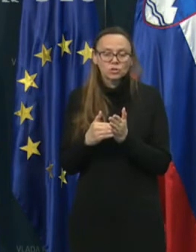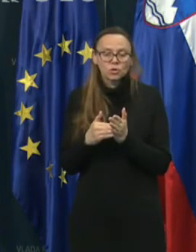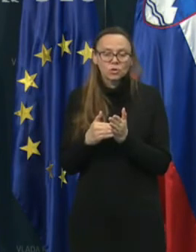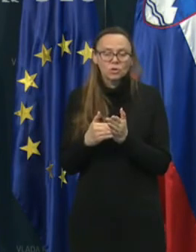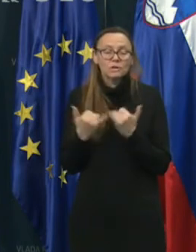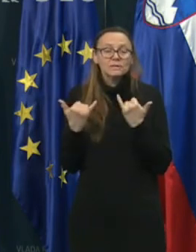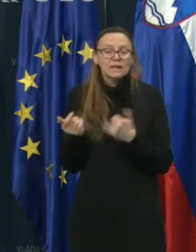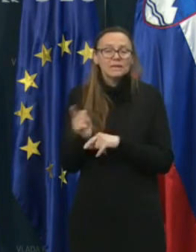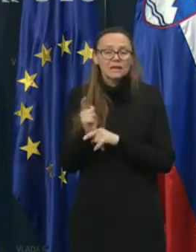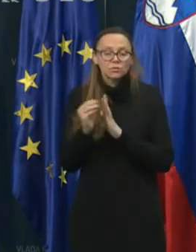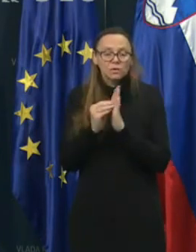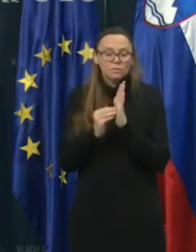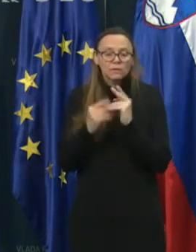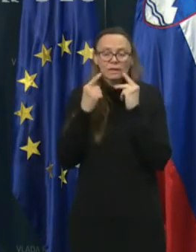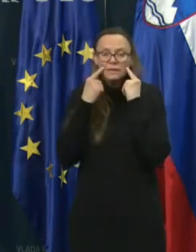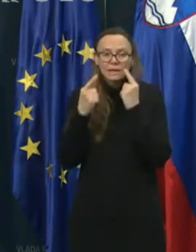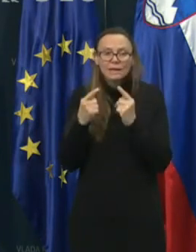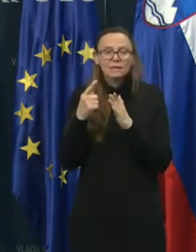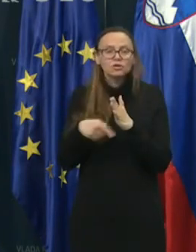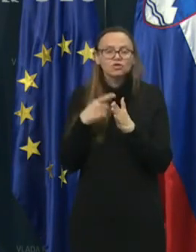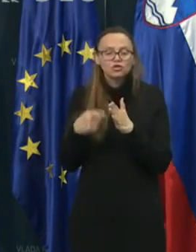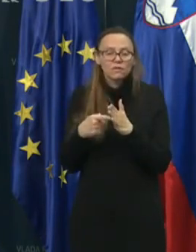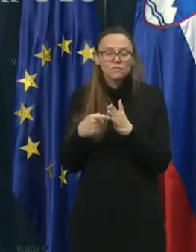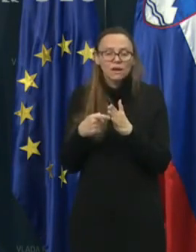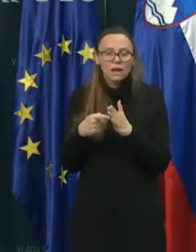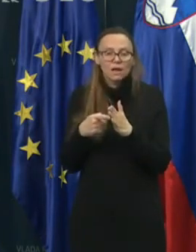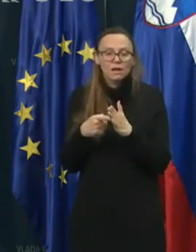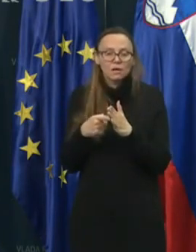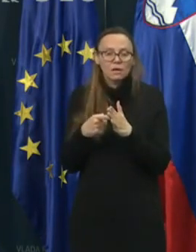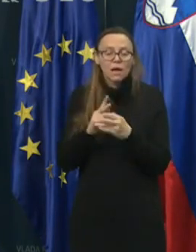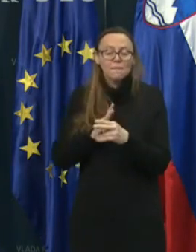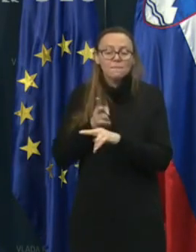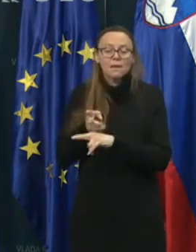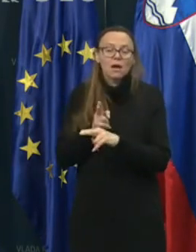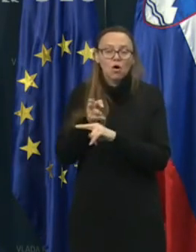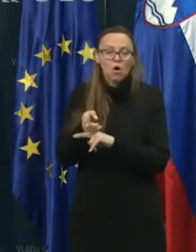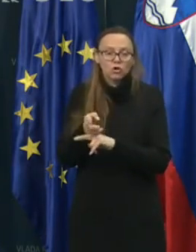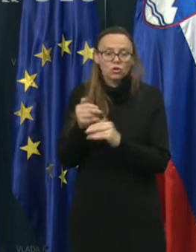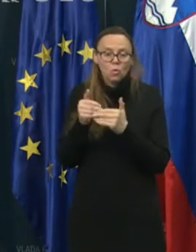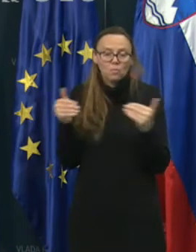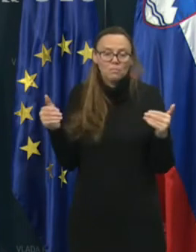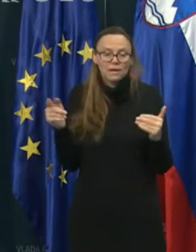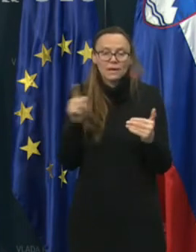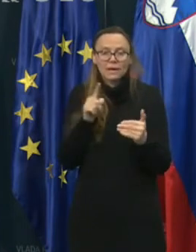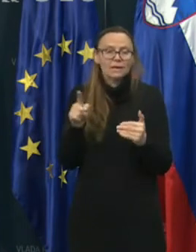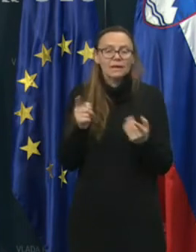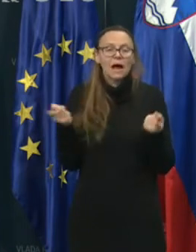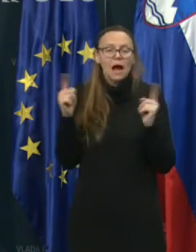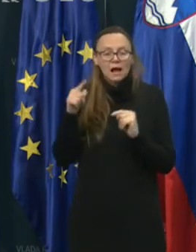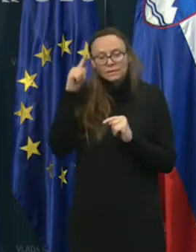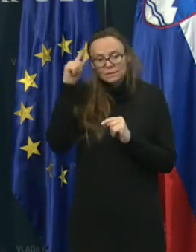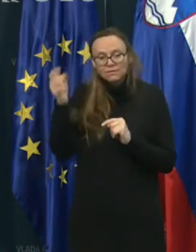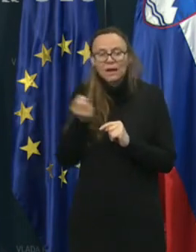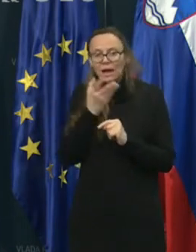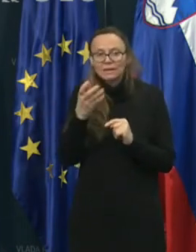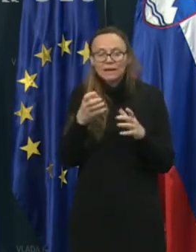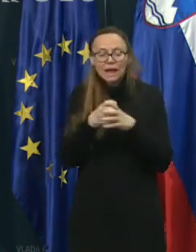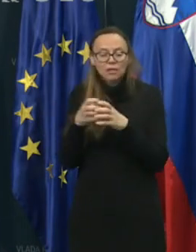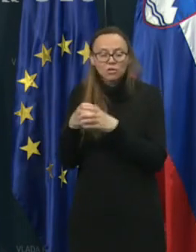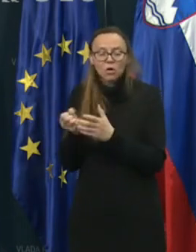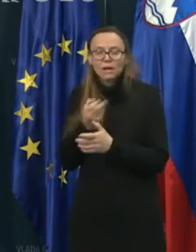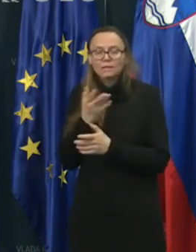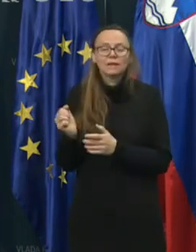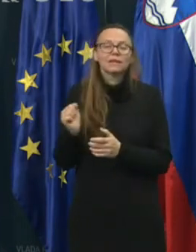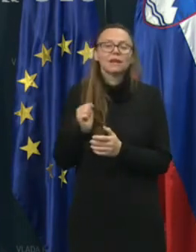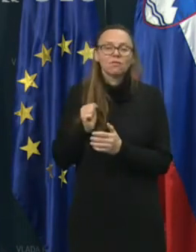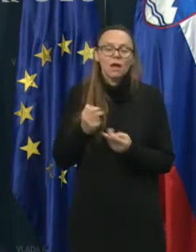glede števila prehodov meje in ali se ve, katere enote, katere vojake bi poslali na mejo,